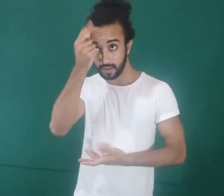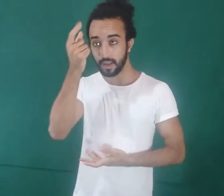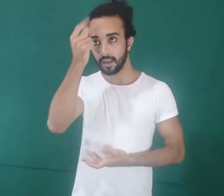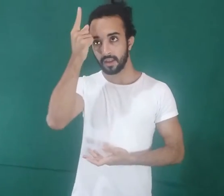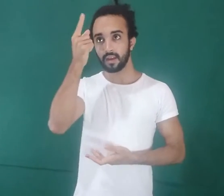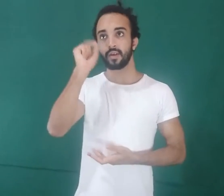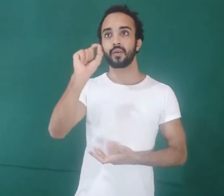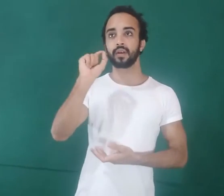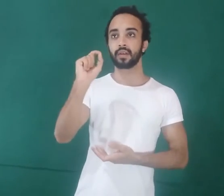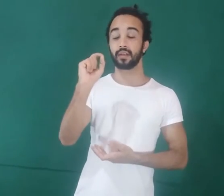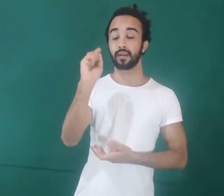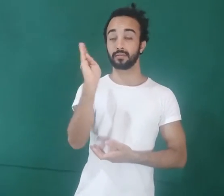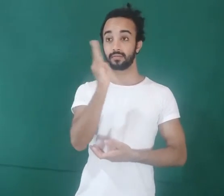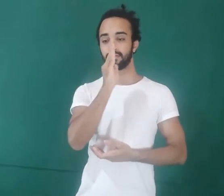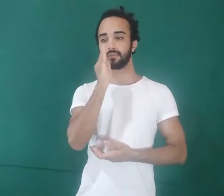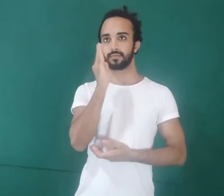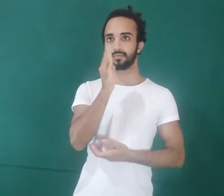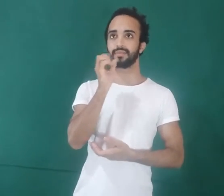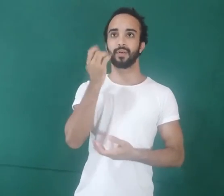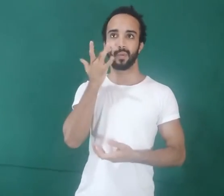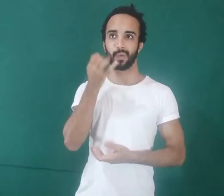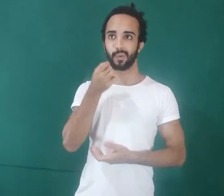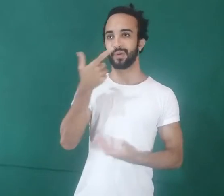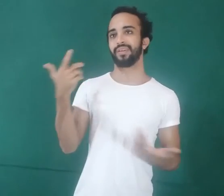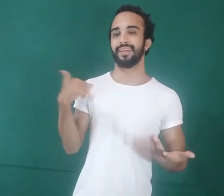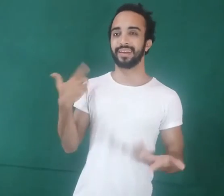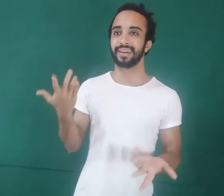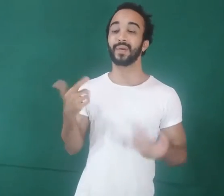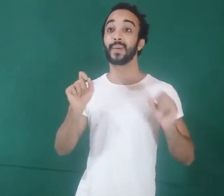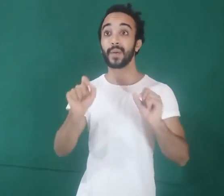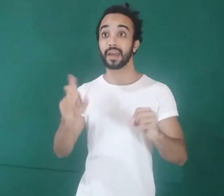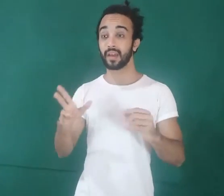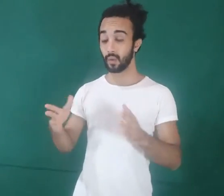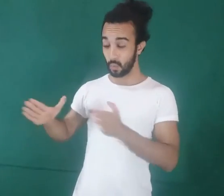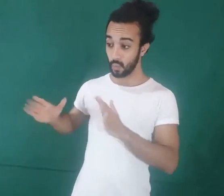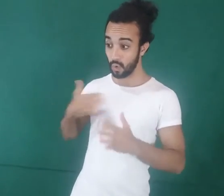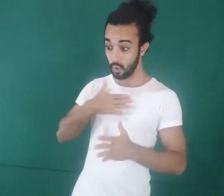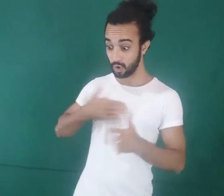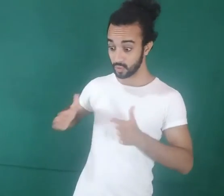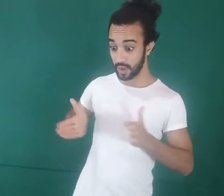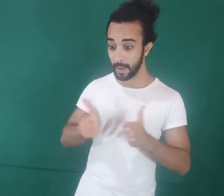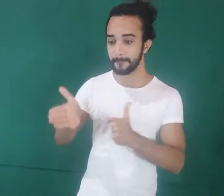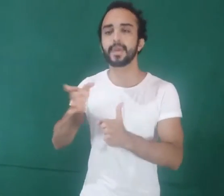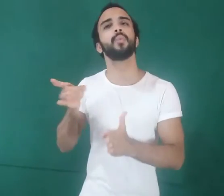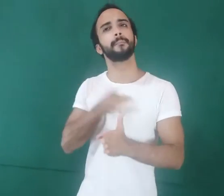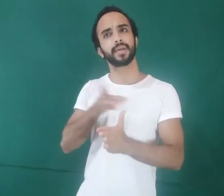tá dopada. Eu gosto quando você cita o caminho desse medo, né? E eu